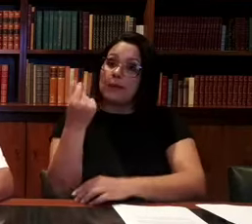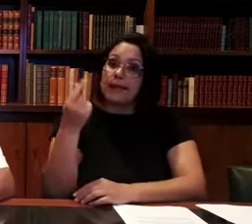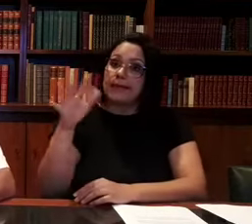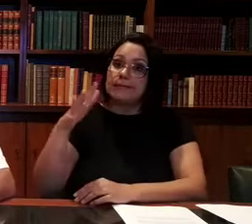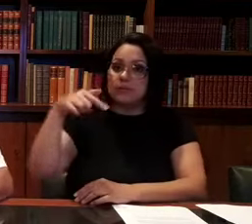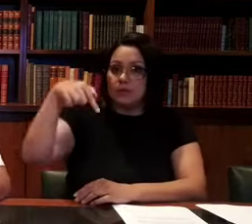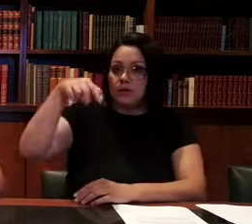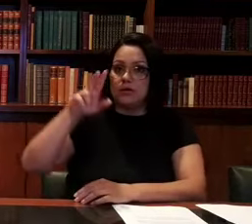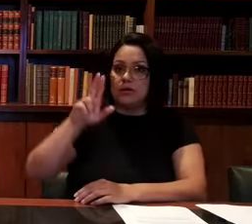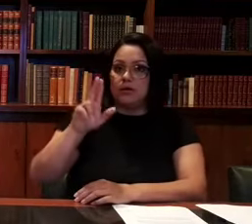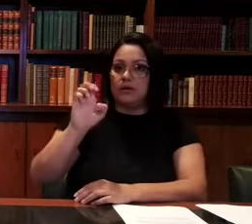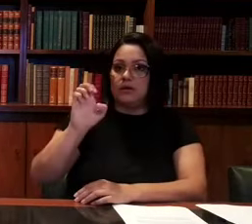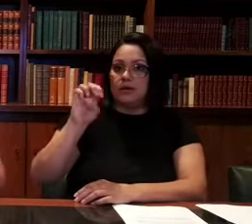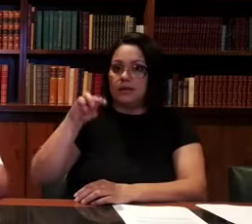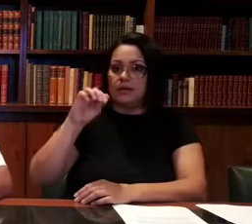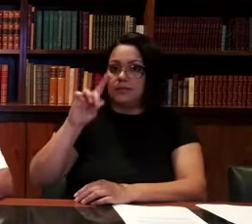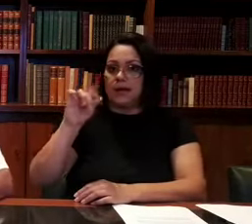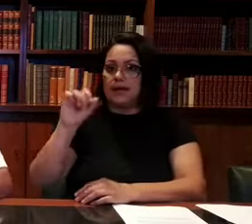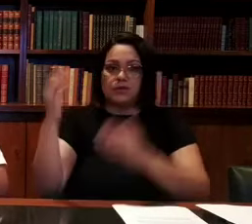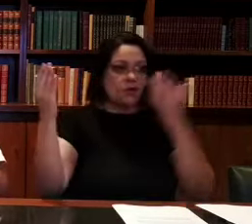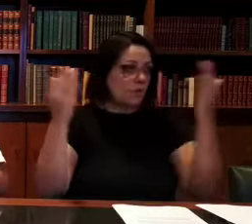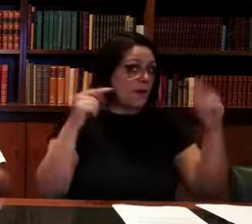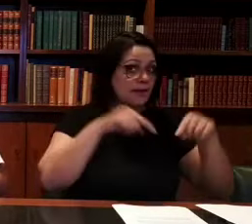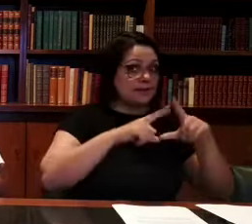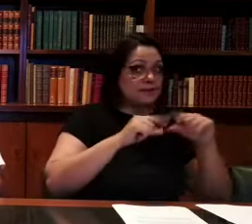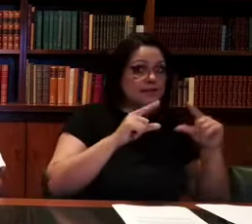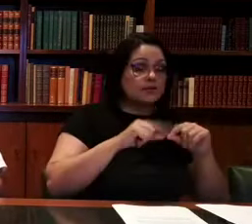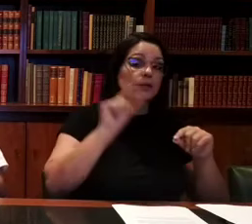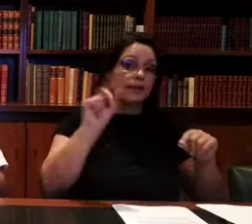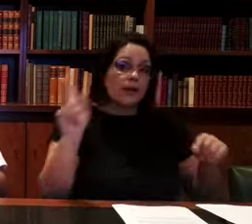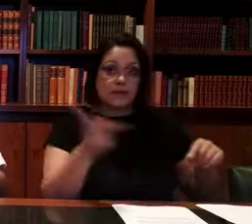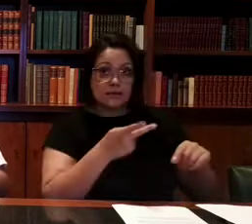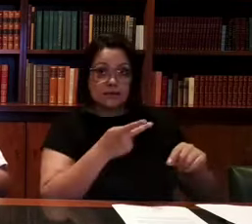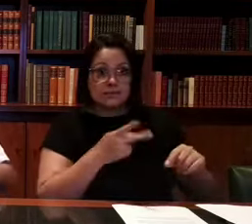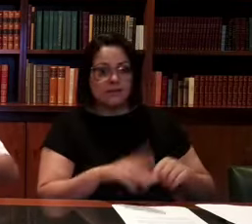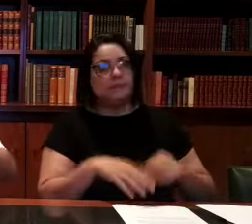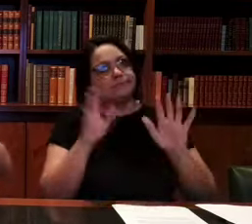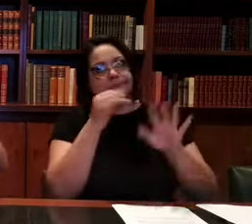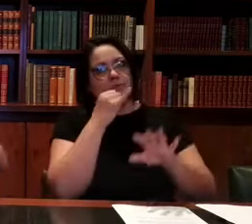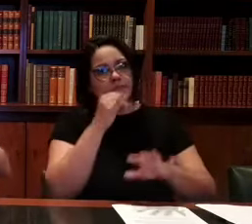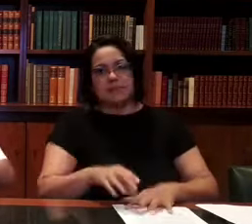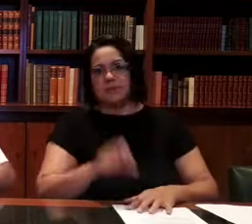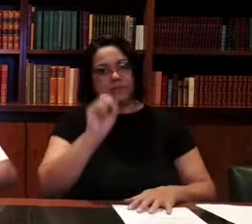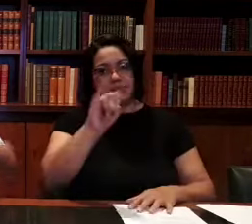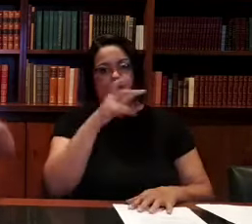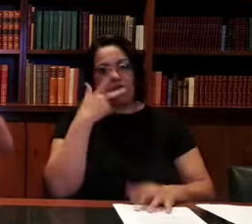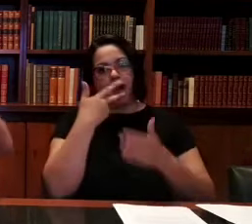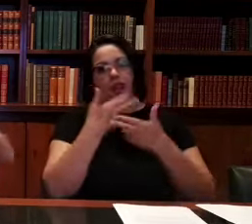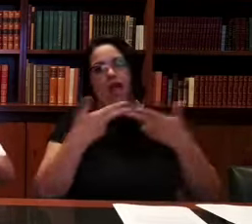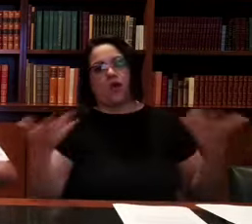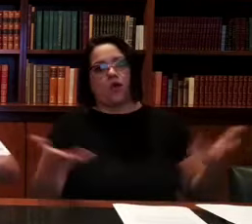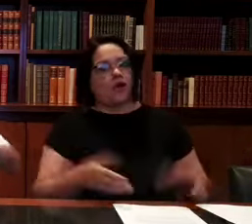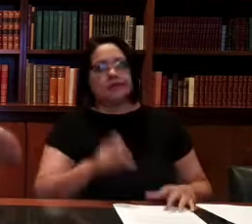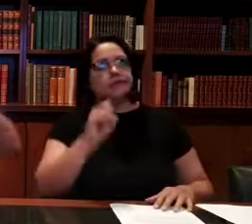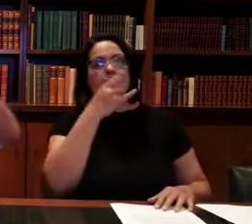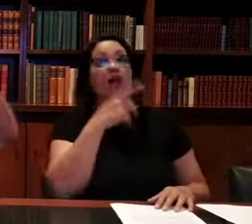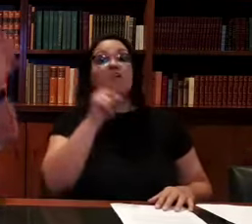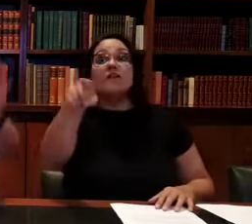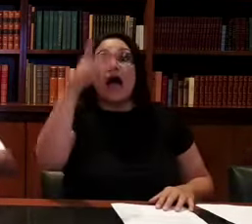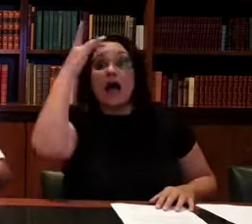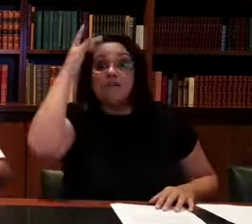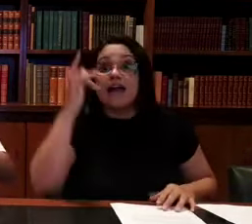de queimada né é com aqui de Brasília até o que aconteceu quando uma notícia moço porque eu falo aqui agora que ela vai faltar café você